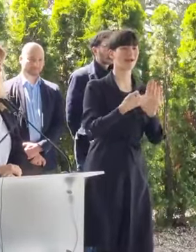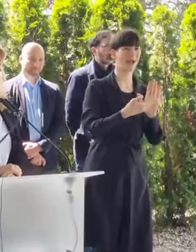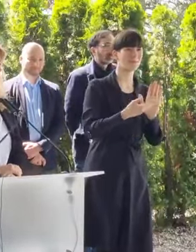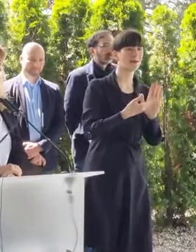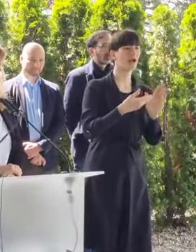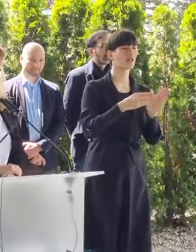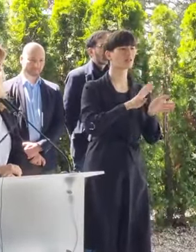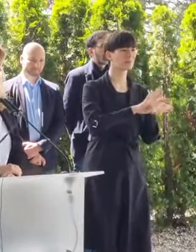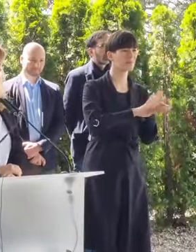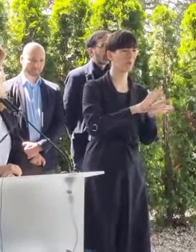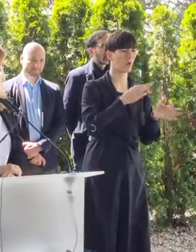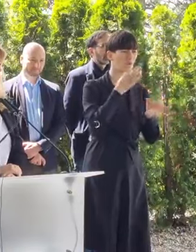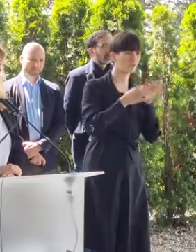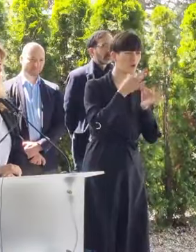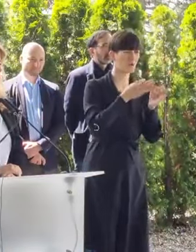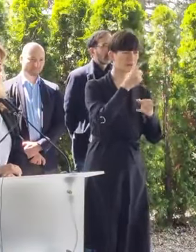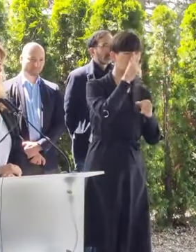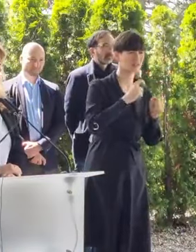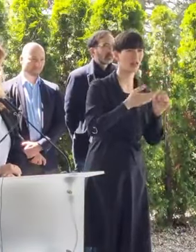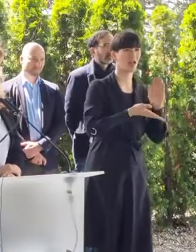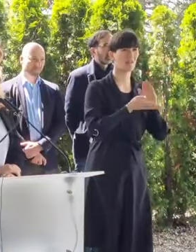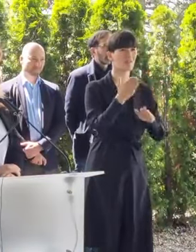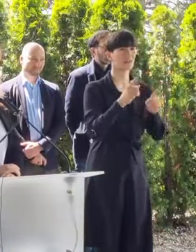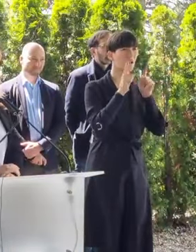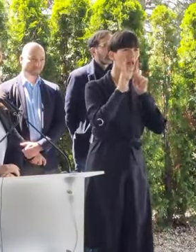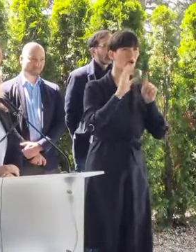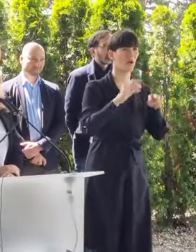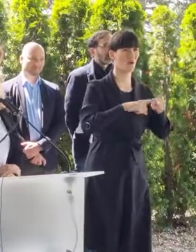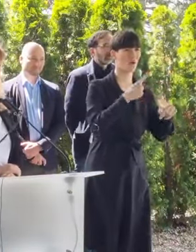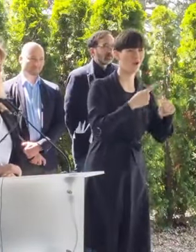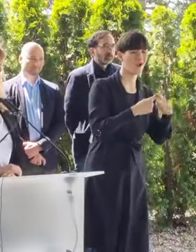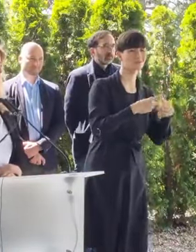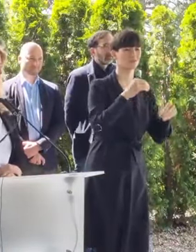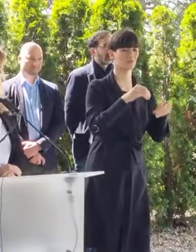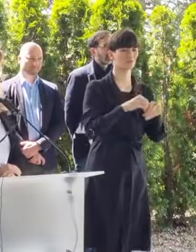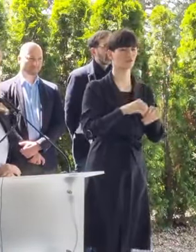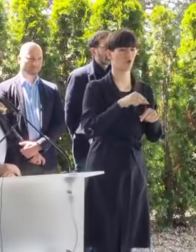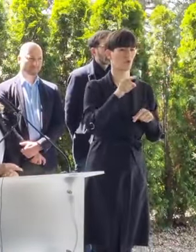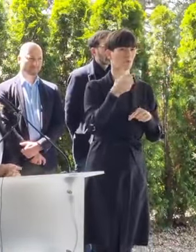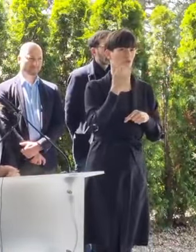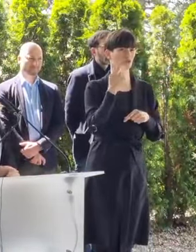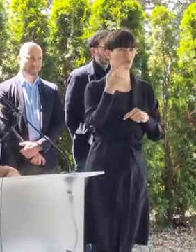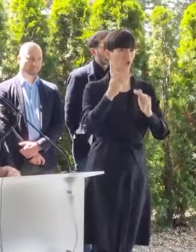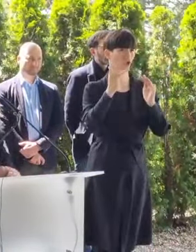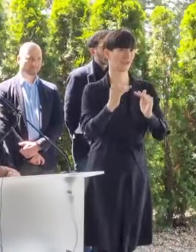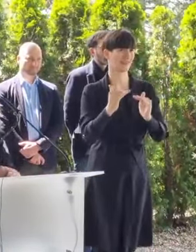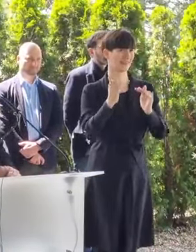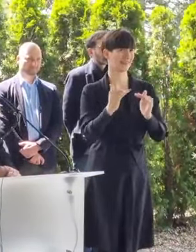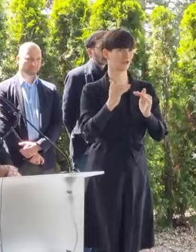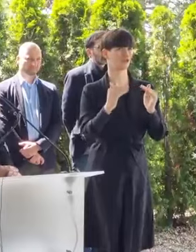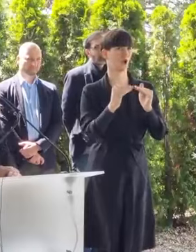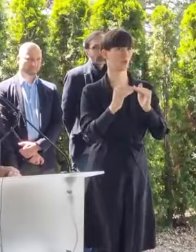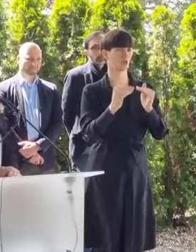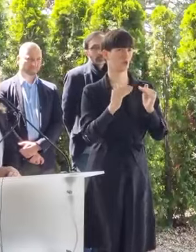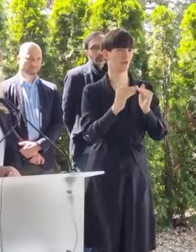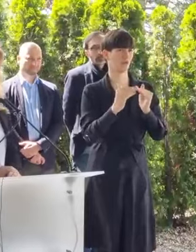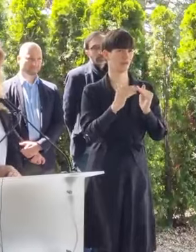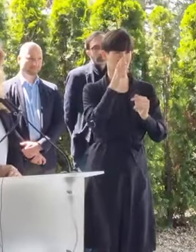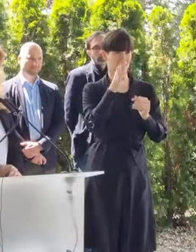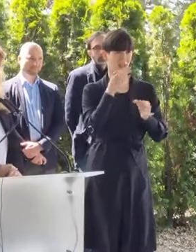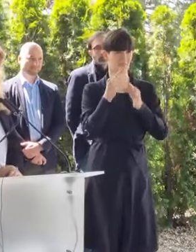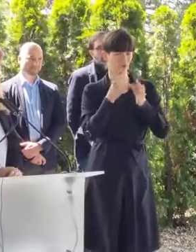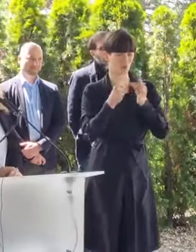a zároveň aj to vnímanie Ruska ako obete je nepomerne nižšie ako u nás. Rozprávali ste sa o tomto s prezidentom Petrom Pavlom? Hovorili